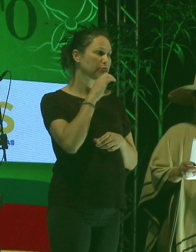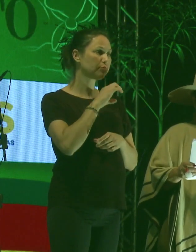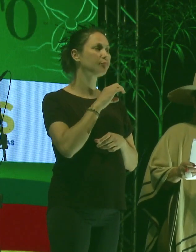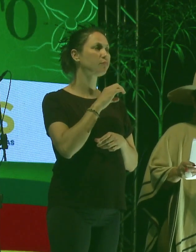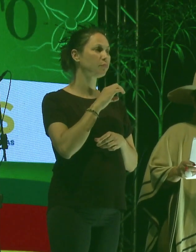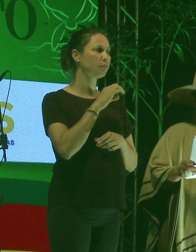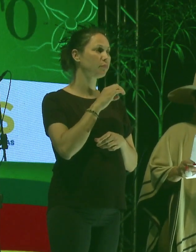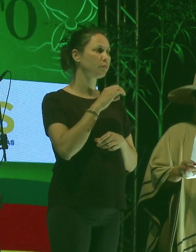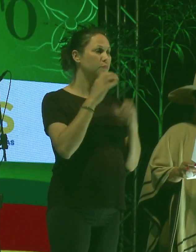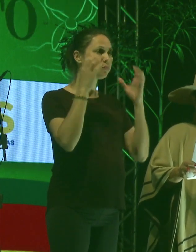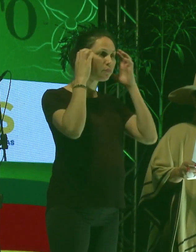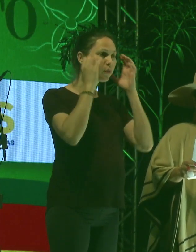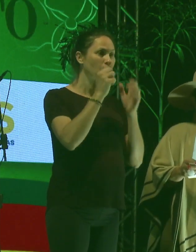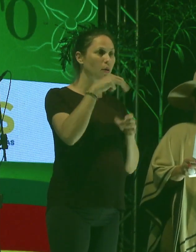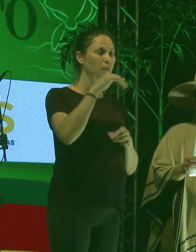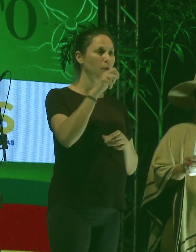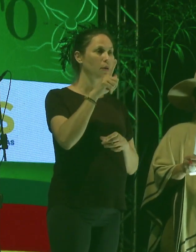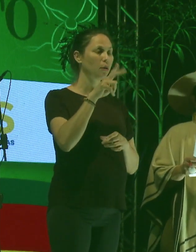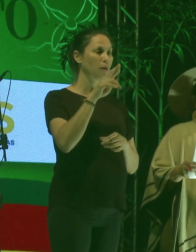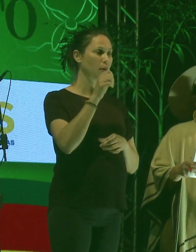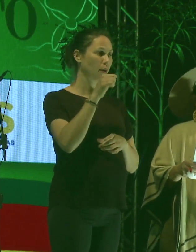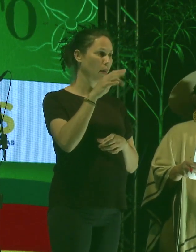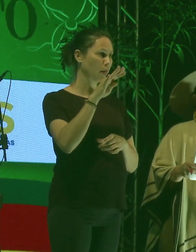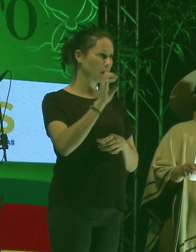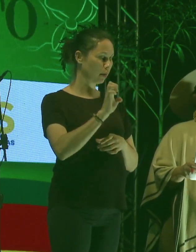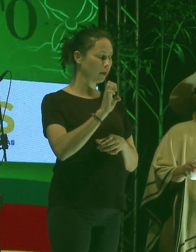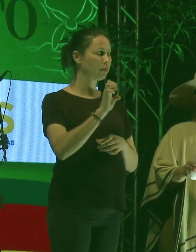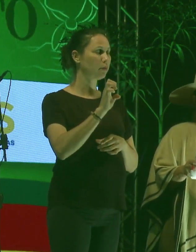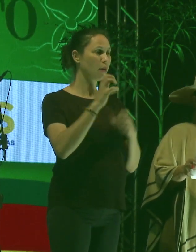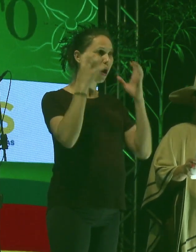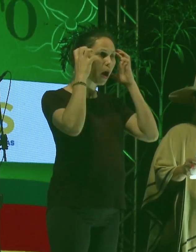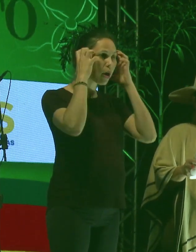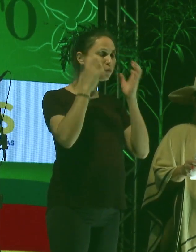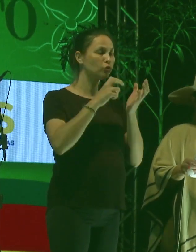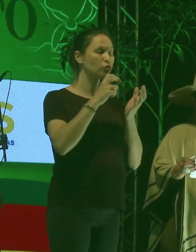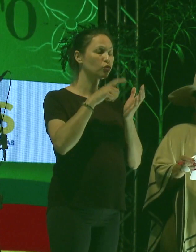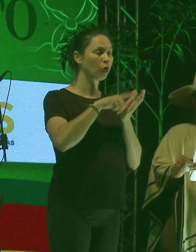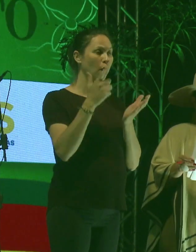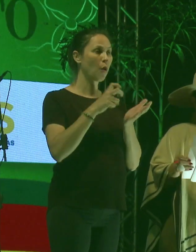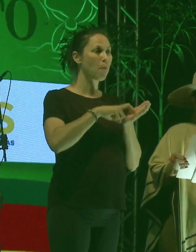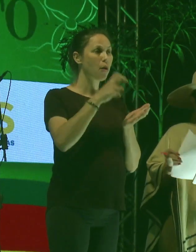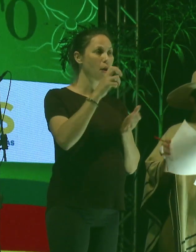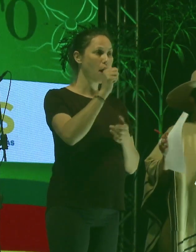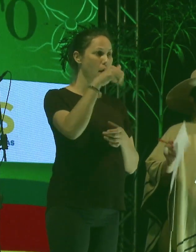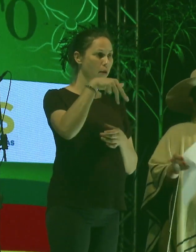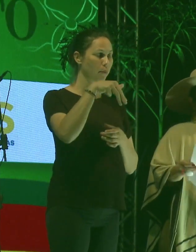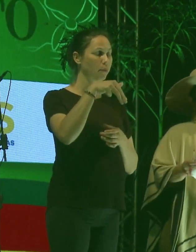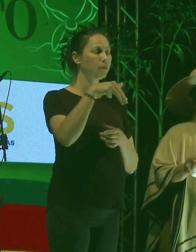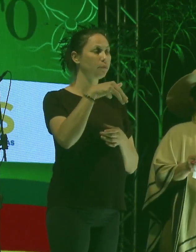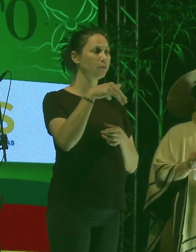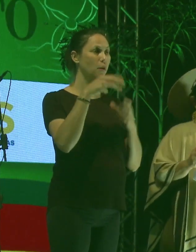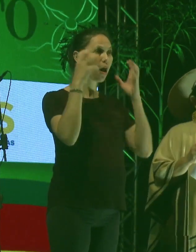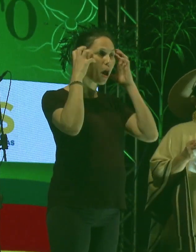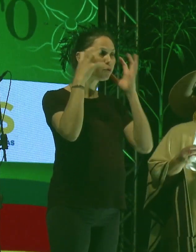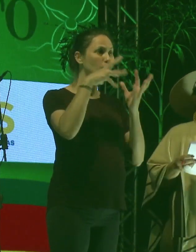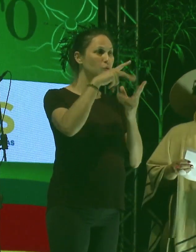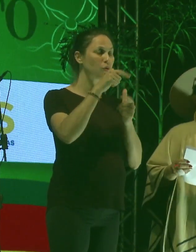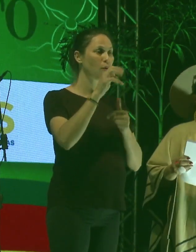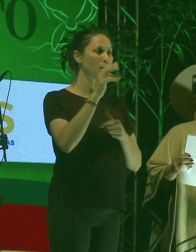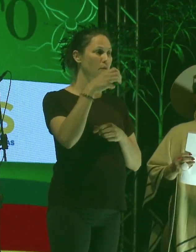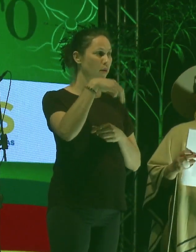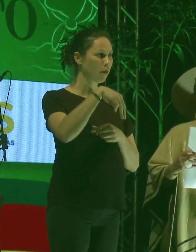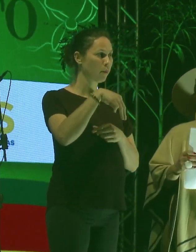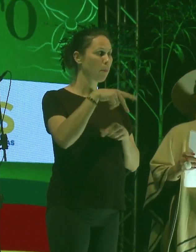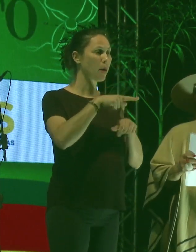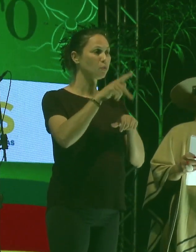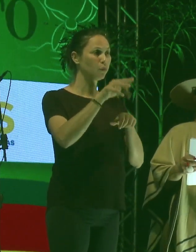Rádio Imigrante Juí. Rádio Jornal da Manhã, AM. Rádio Mundial FM. Rádio Planalto FM,